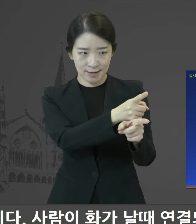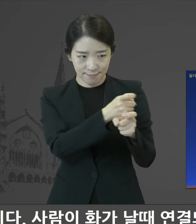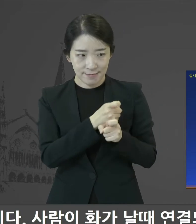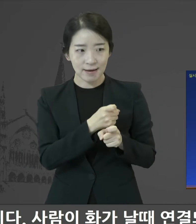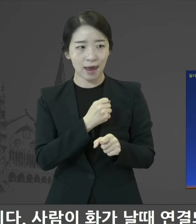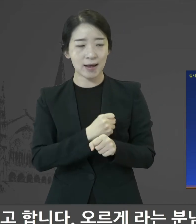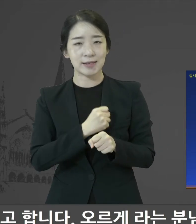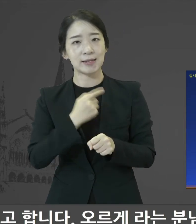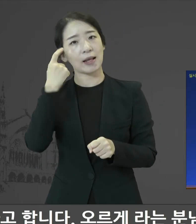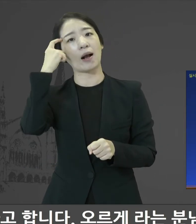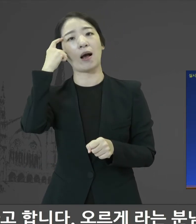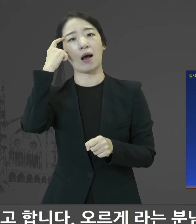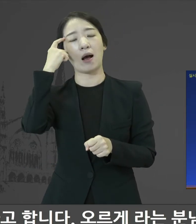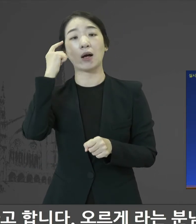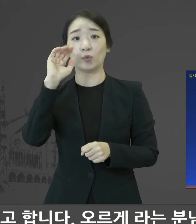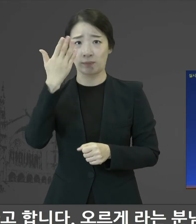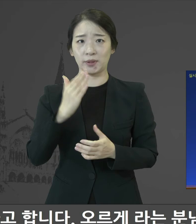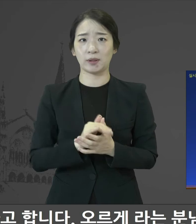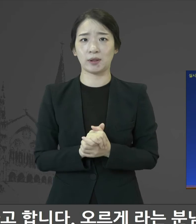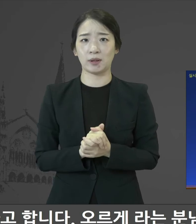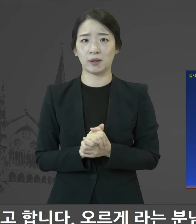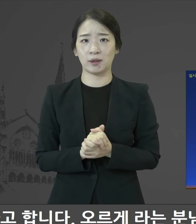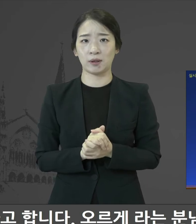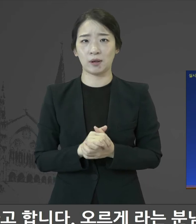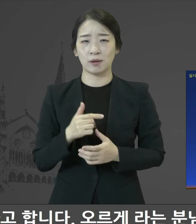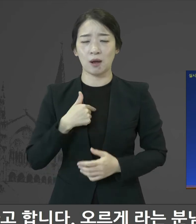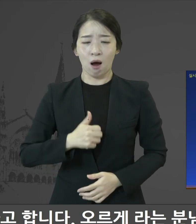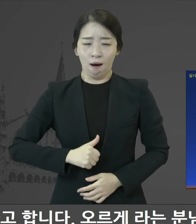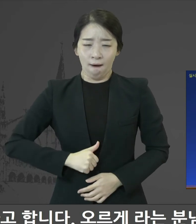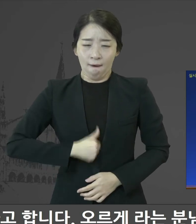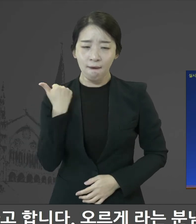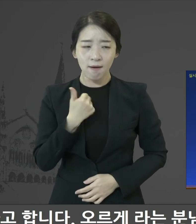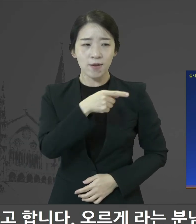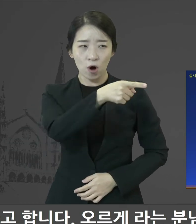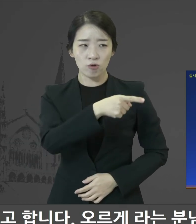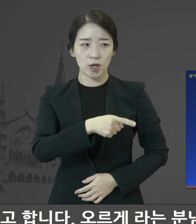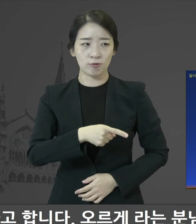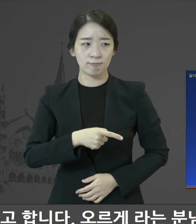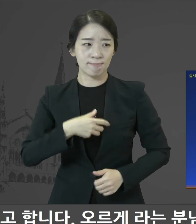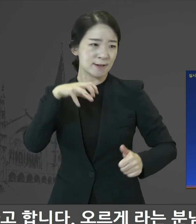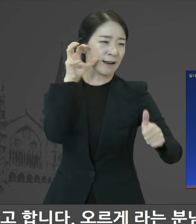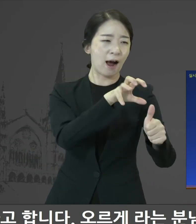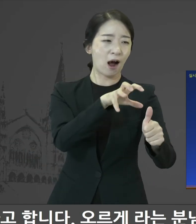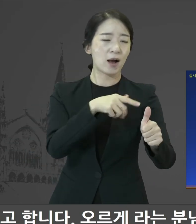여러분, 화났을 때 그것을 되갚아주고 싶은 마음이 생기십니까? 안 생기십니까?